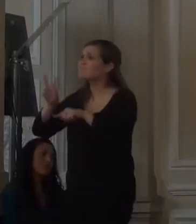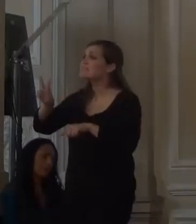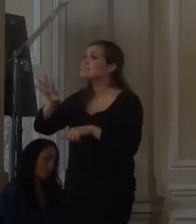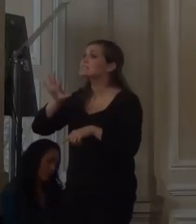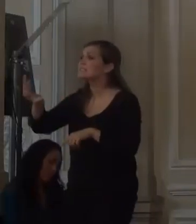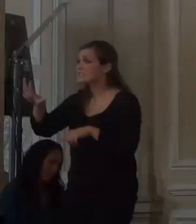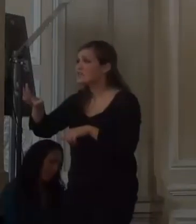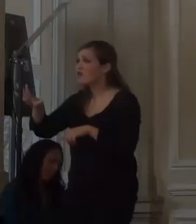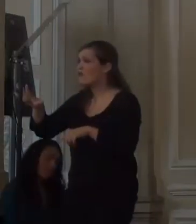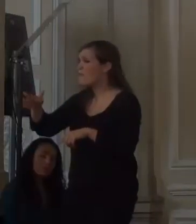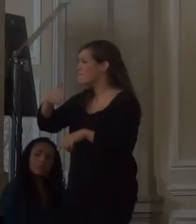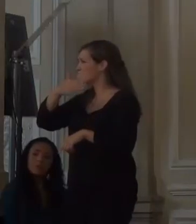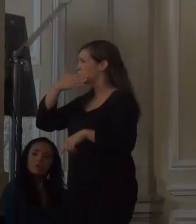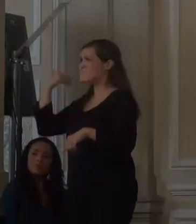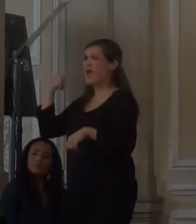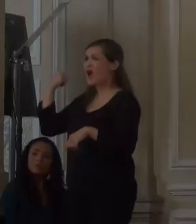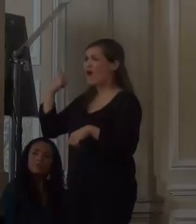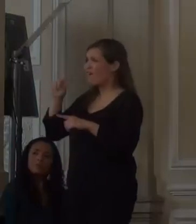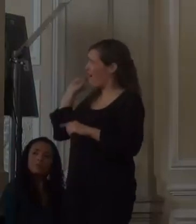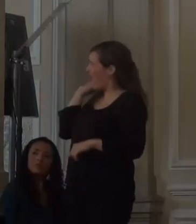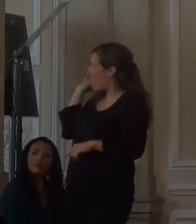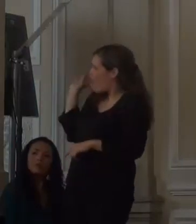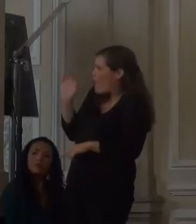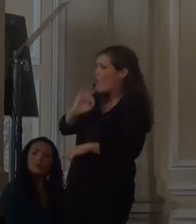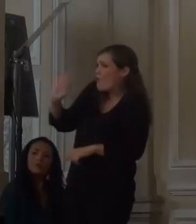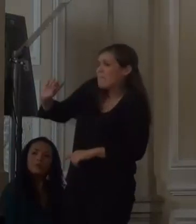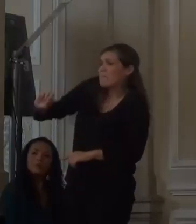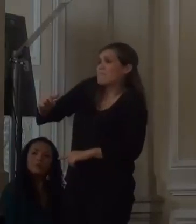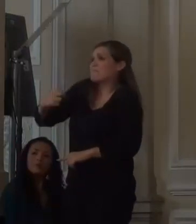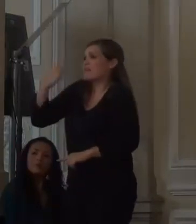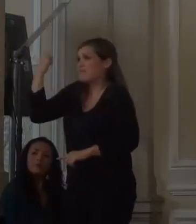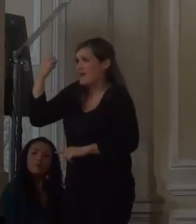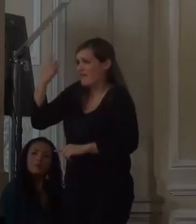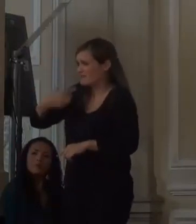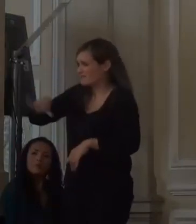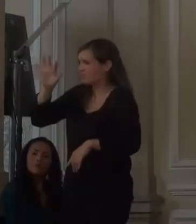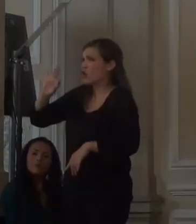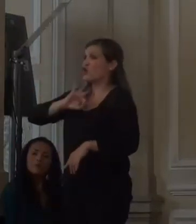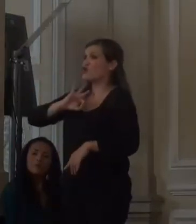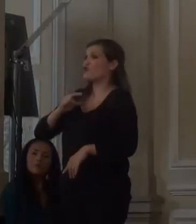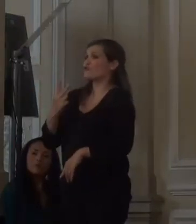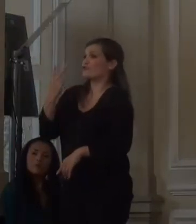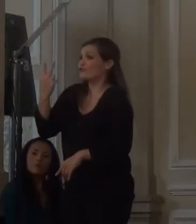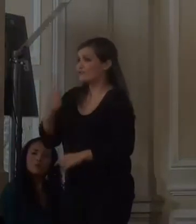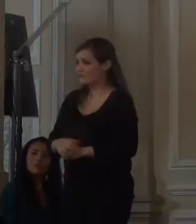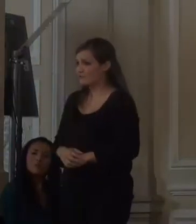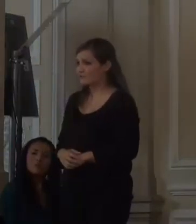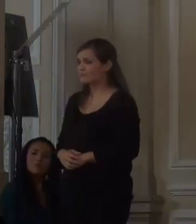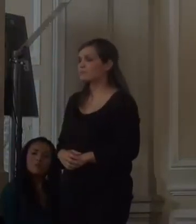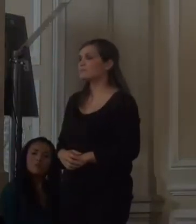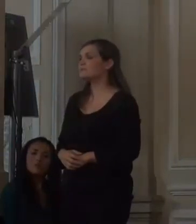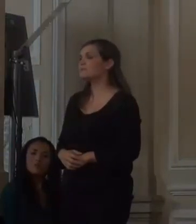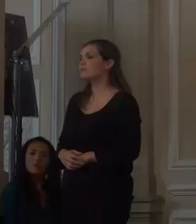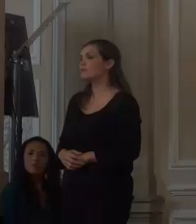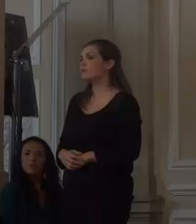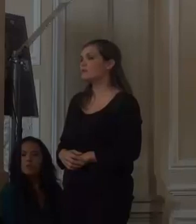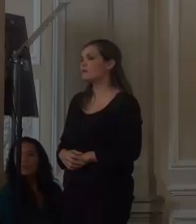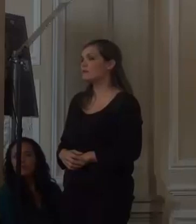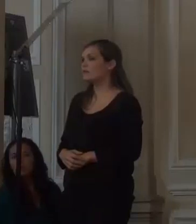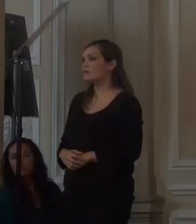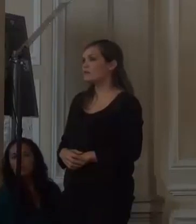desempeño jamás logrado en la historia de participación nuestra en estos Juegos. Ellos nos